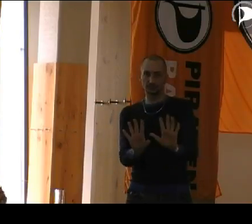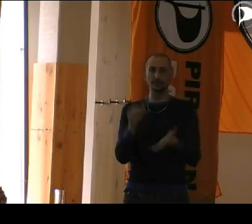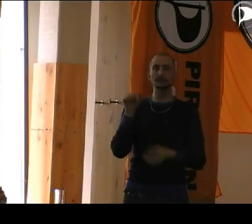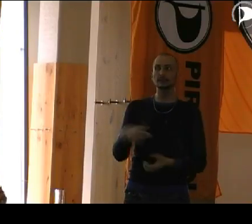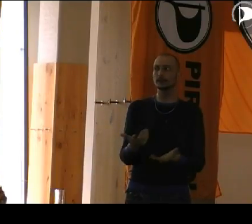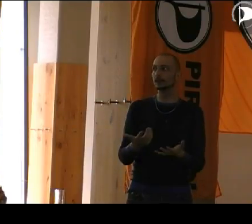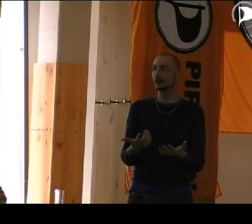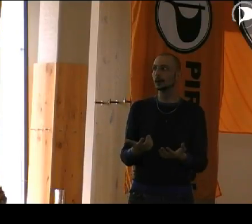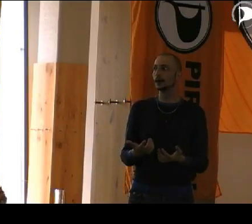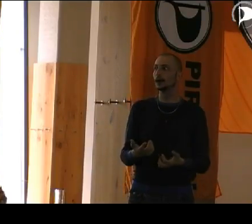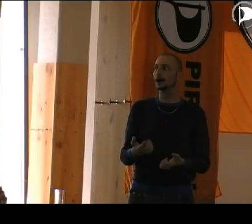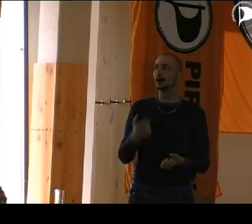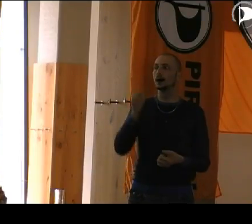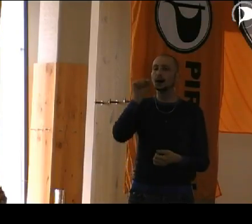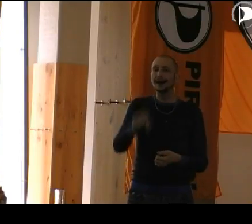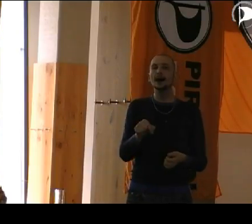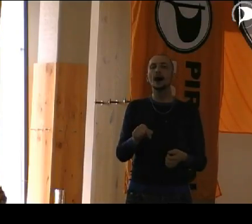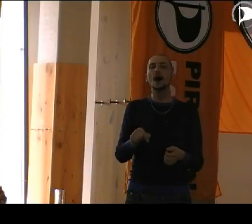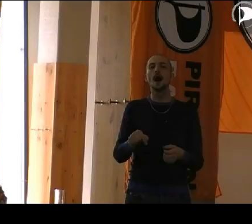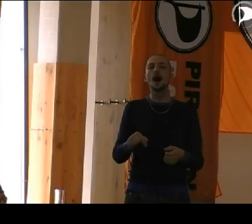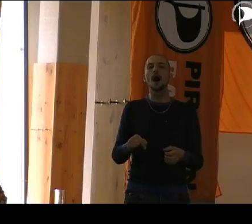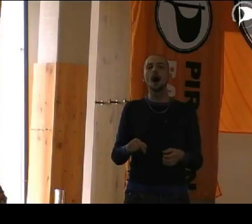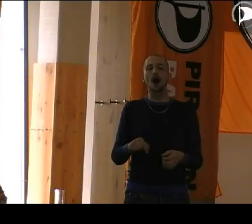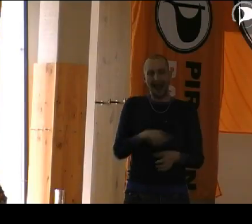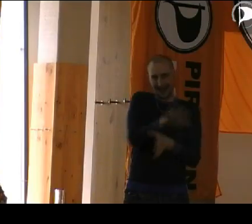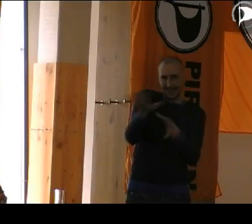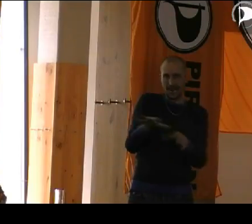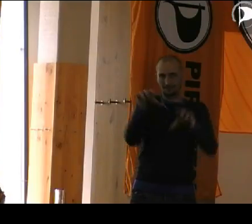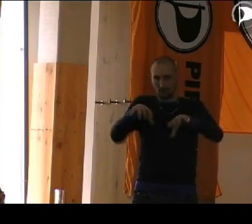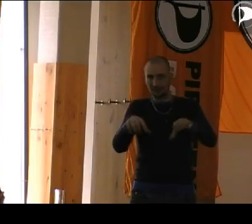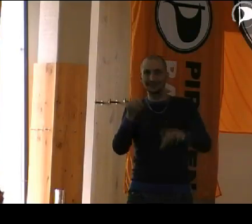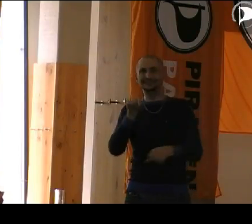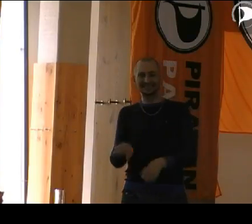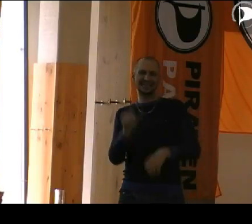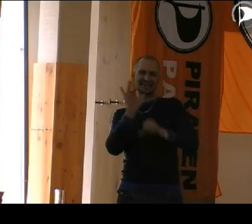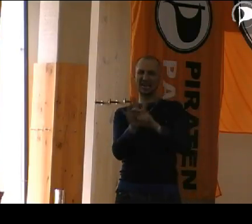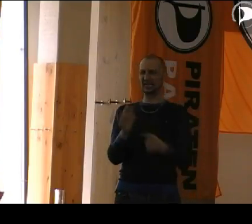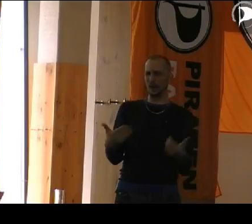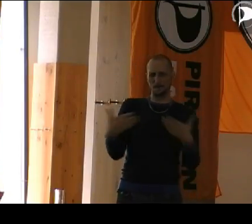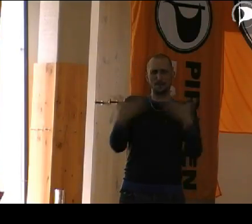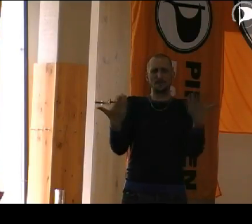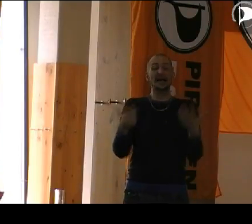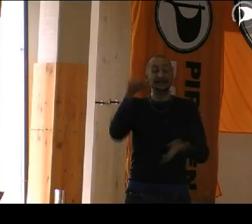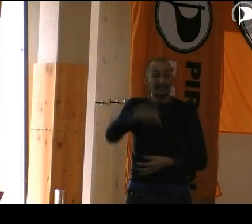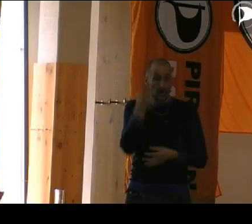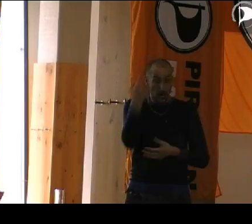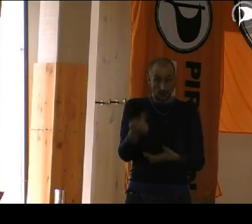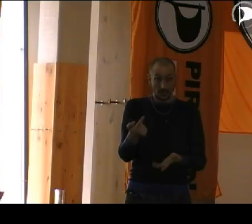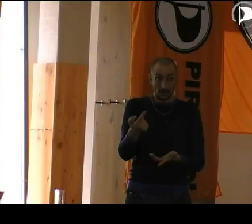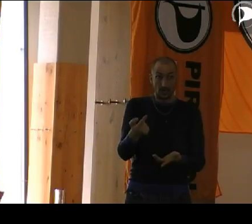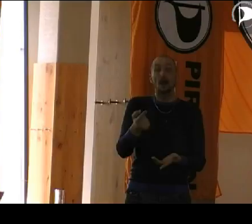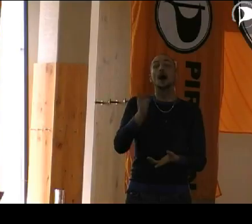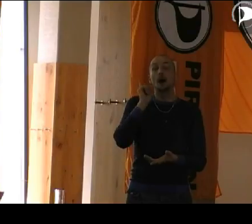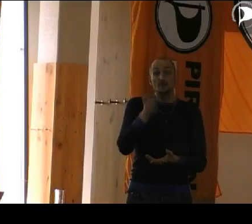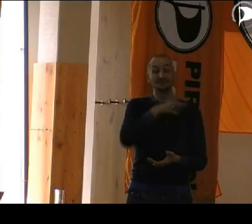dem wesen landwirtschaft und unter menschen zu gehen spricht da glaube ich müssen wir vieles